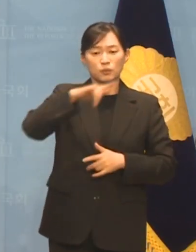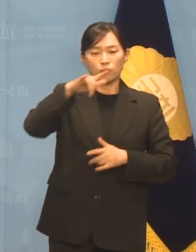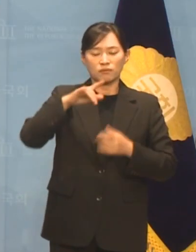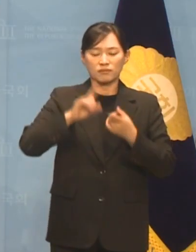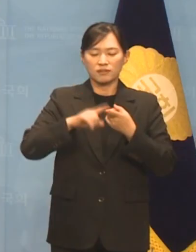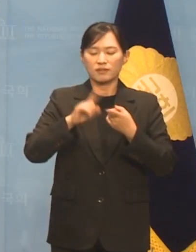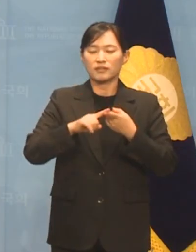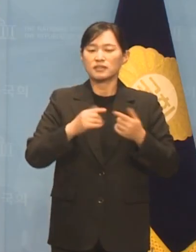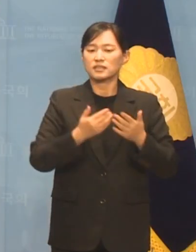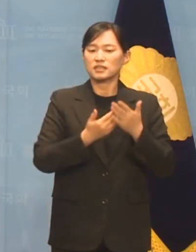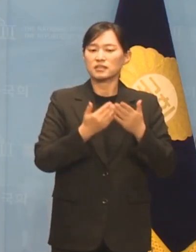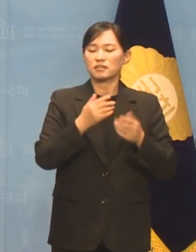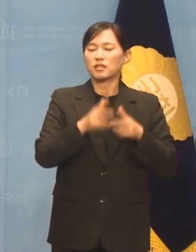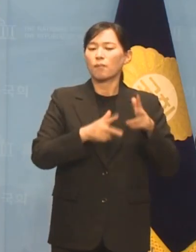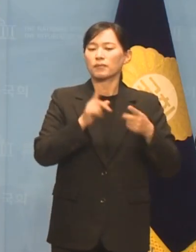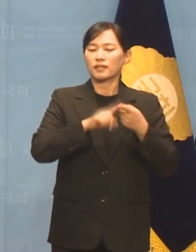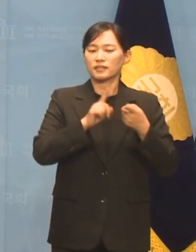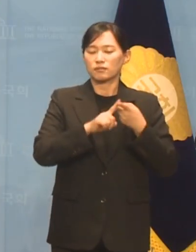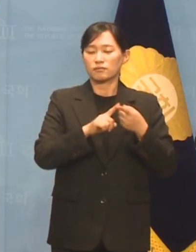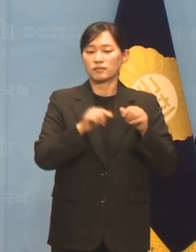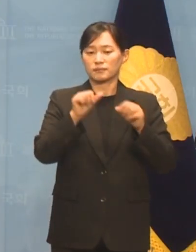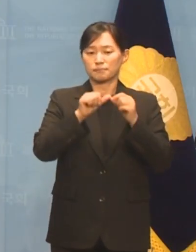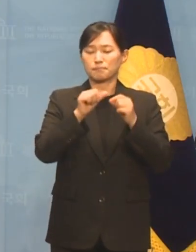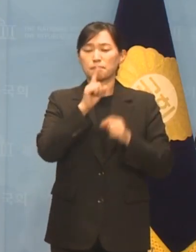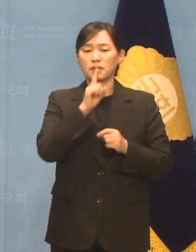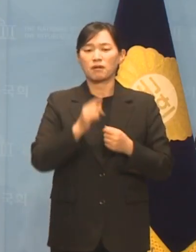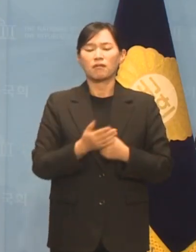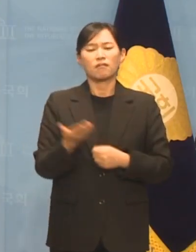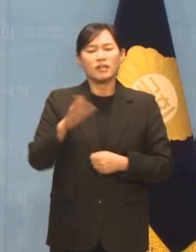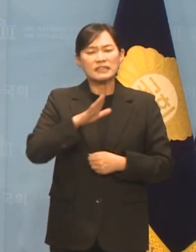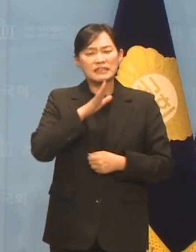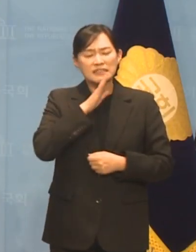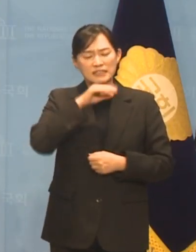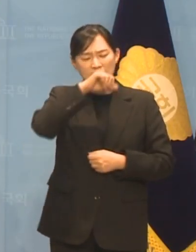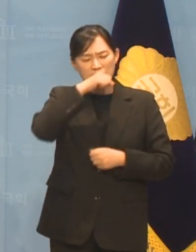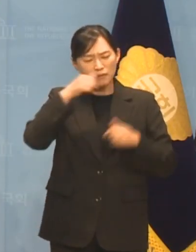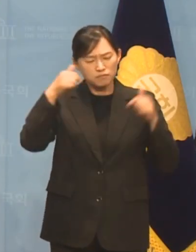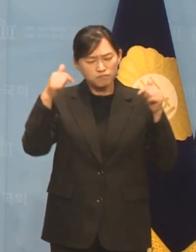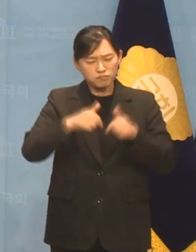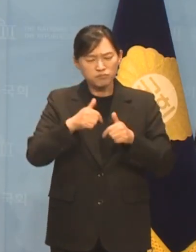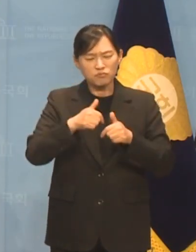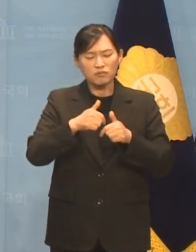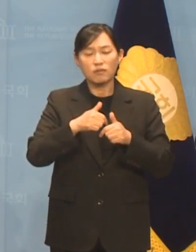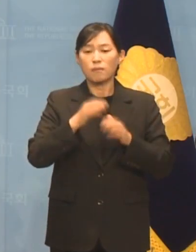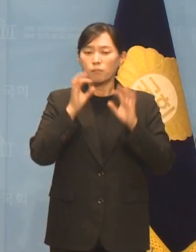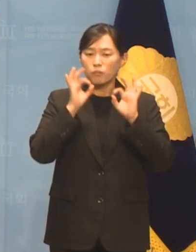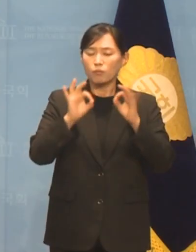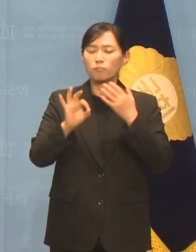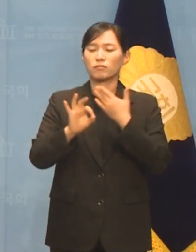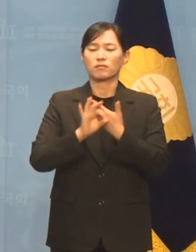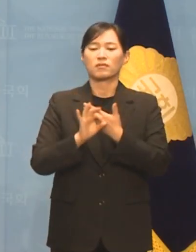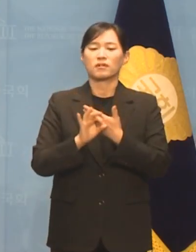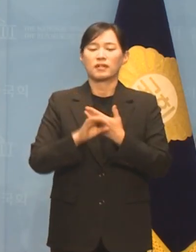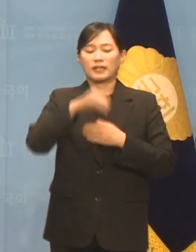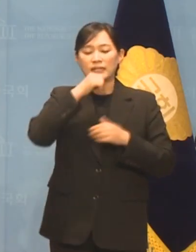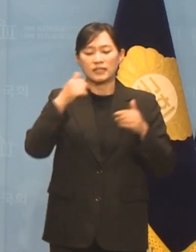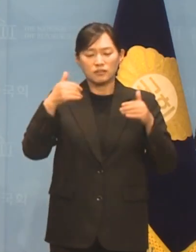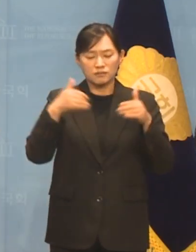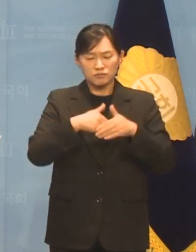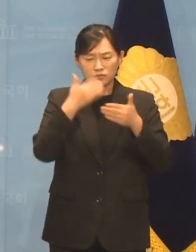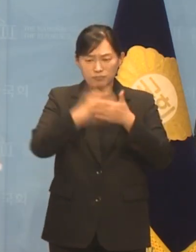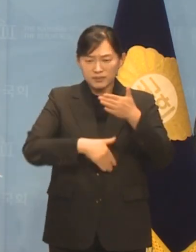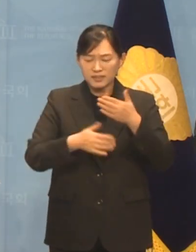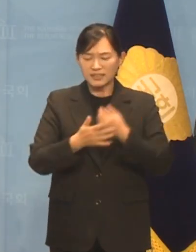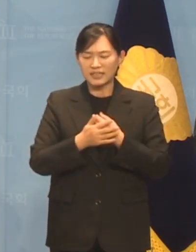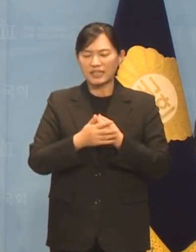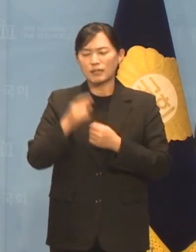삭감 사례를 언급했습니다. 그러나 실제 예산 심사 과정을 확인한 결과 해당 예산 삭감이 민주당의